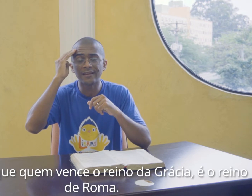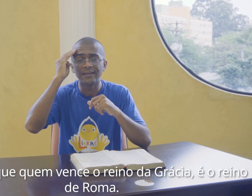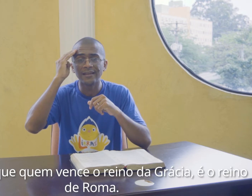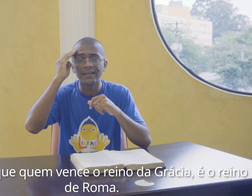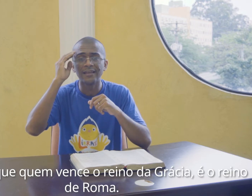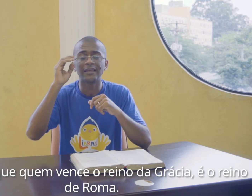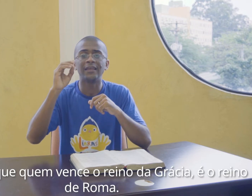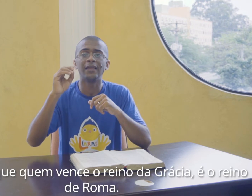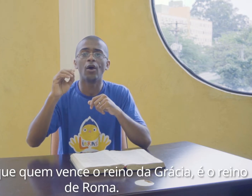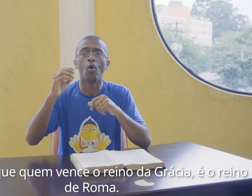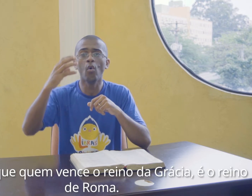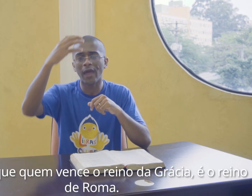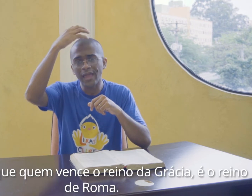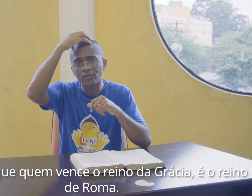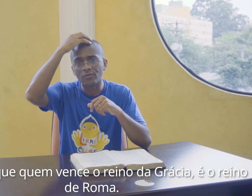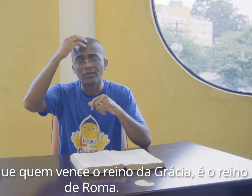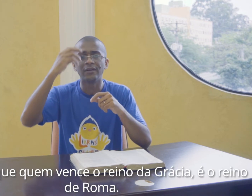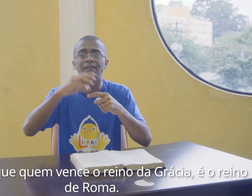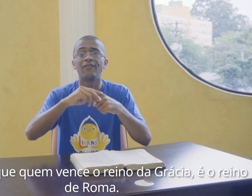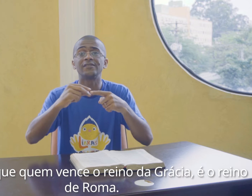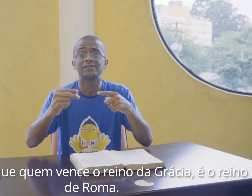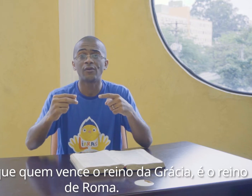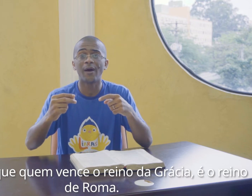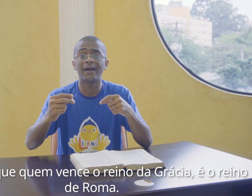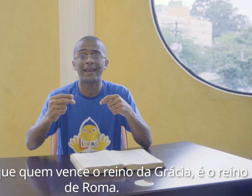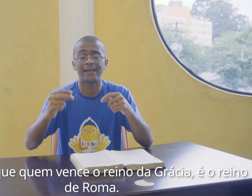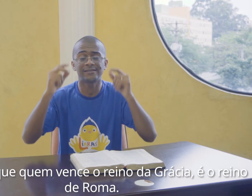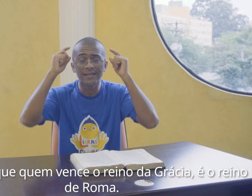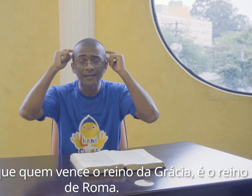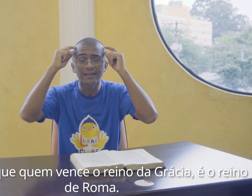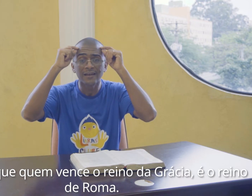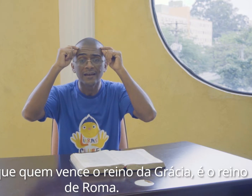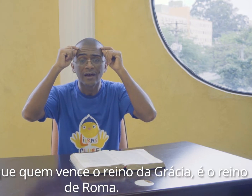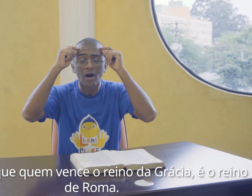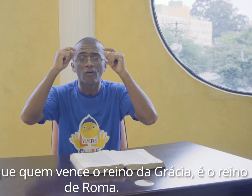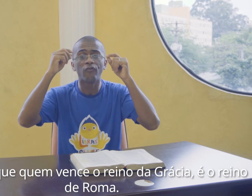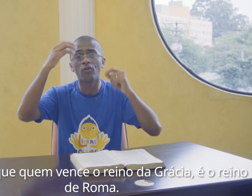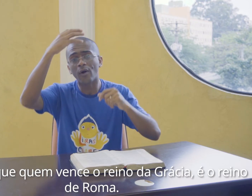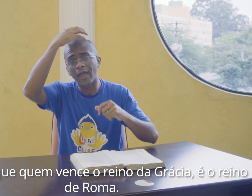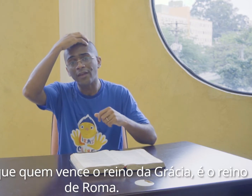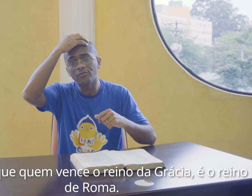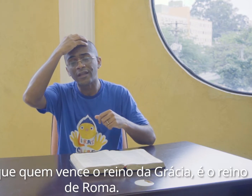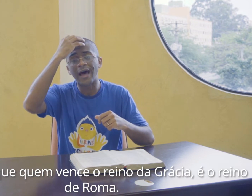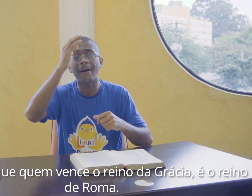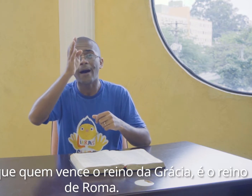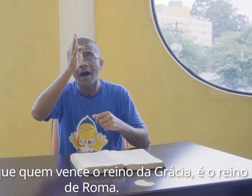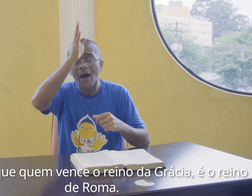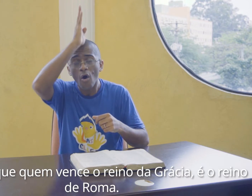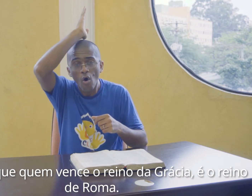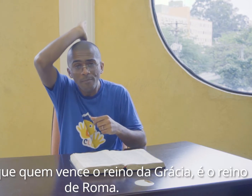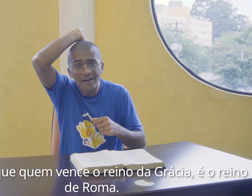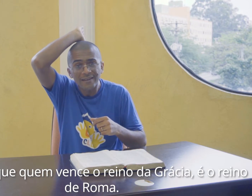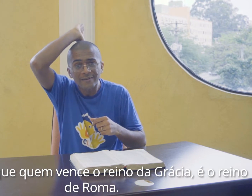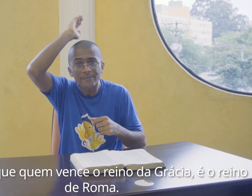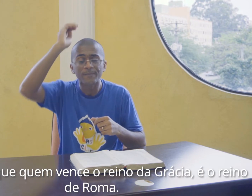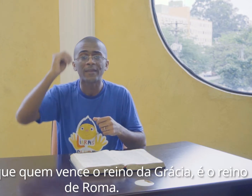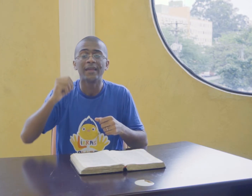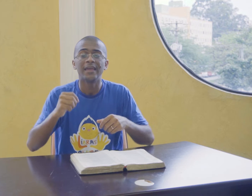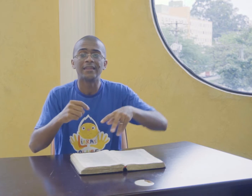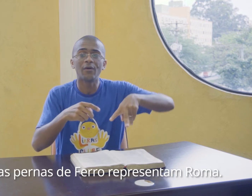entender que o reino que venceu a Grécia foi o reino da Roma. Então